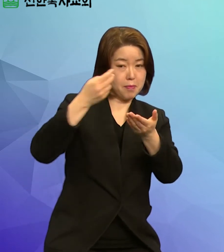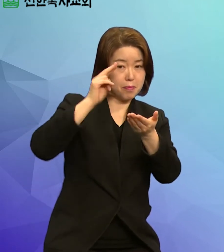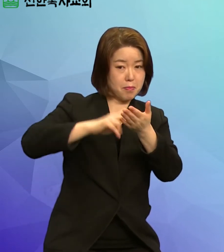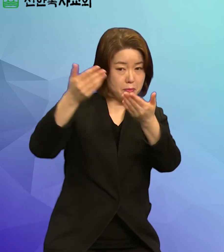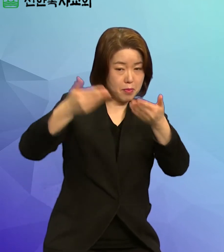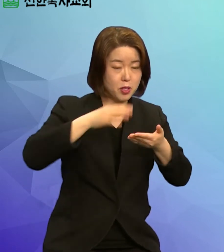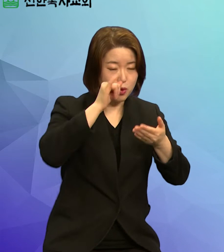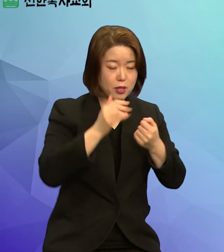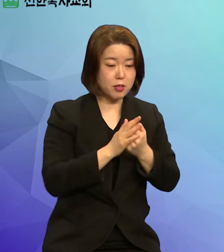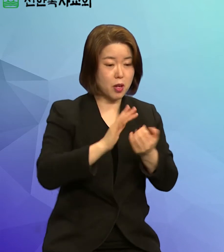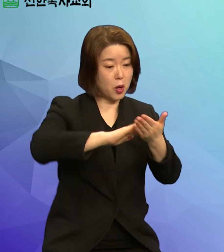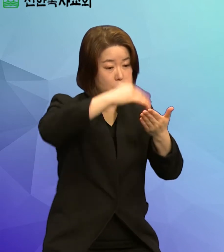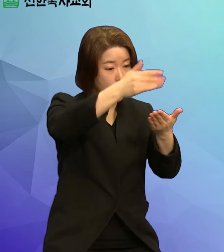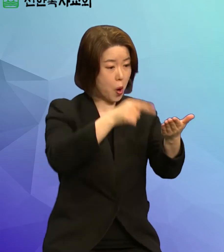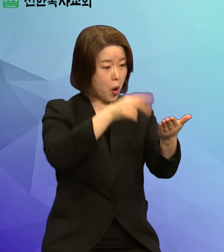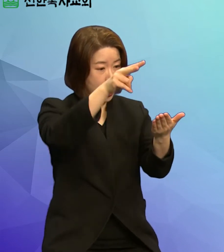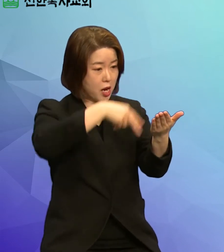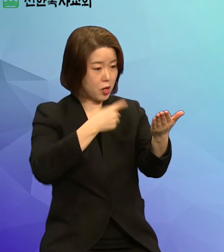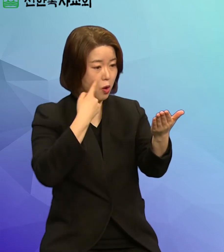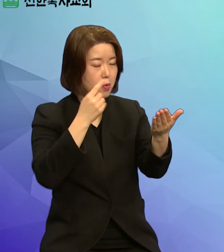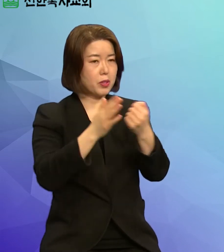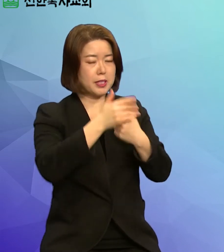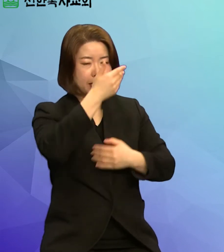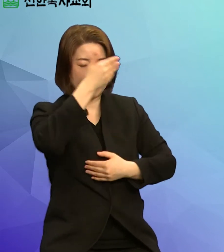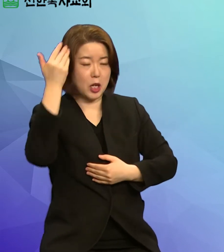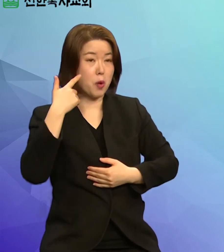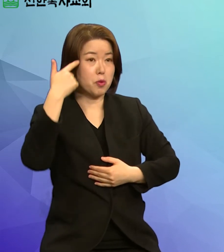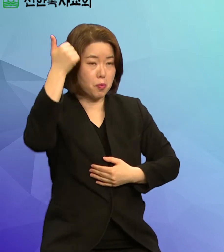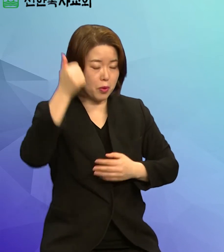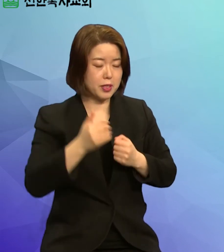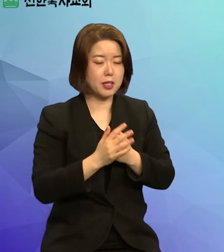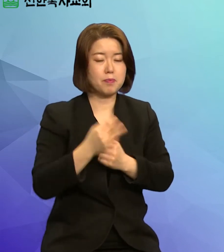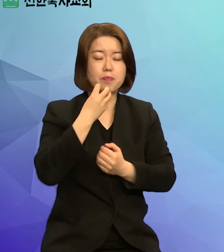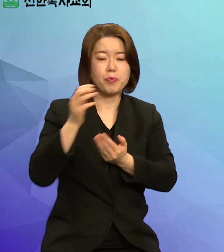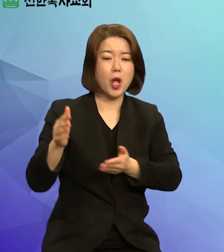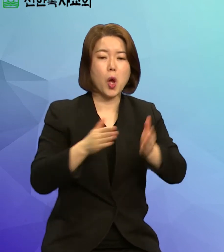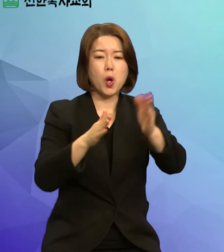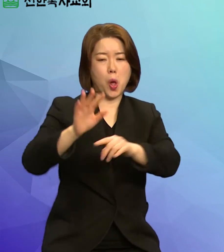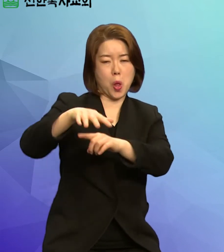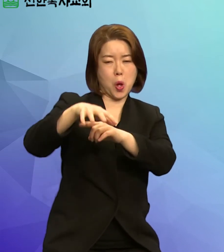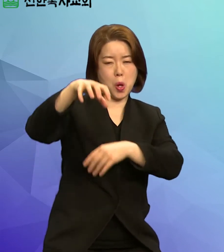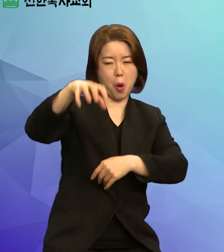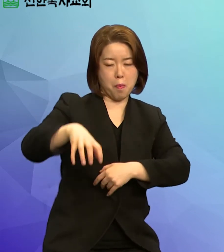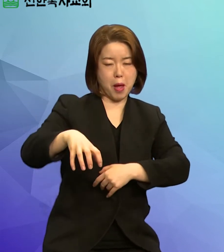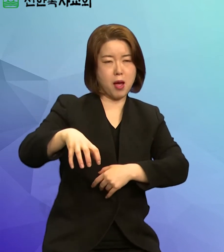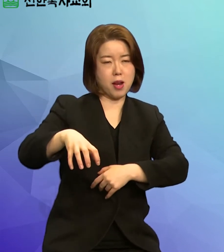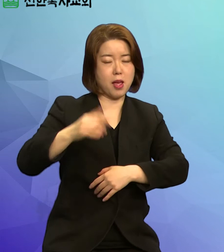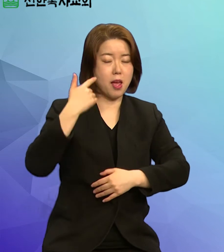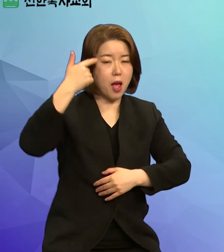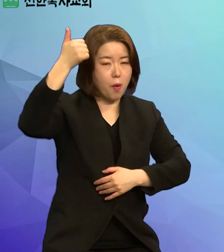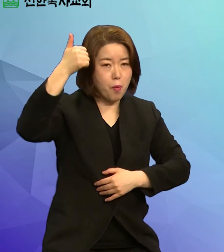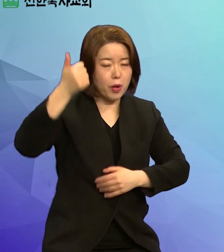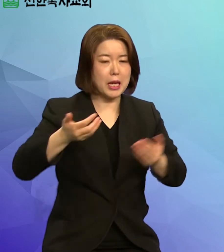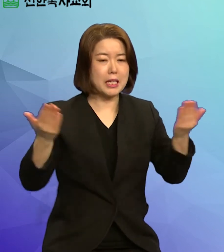아주 젊은 목사님이 경기도 농촌 어느 마을에 목회를 하시다가 갑자기 돌아가셨습니다.